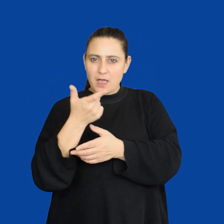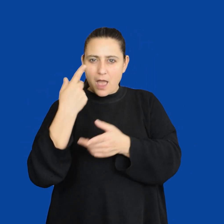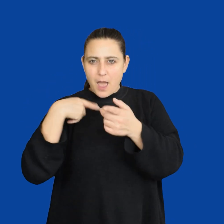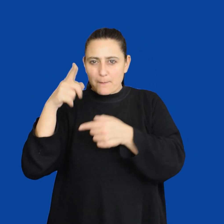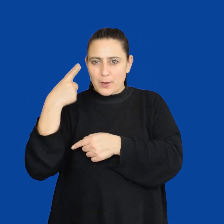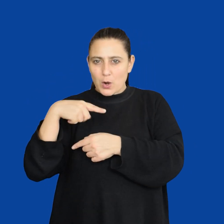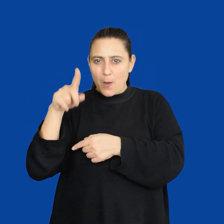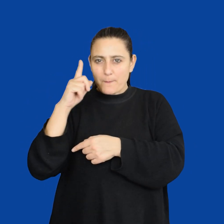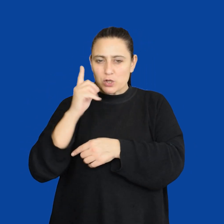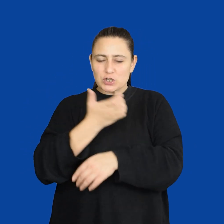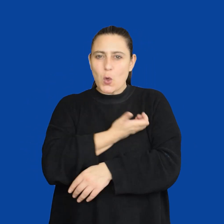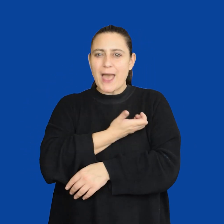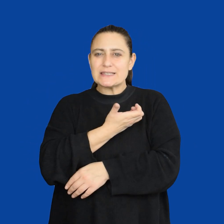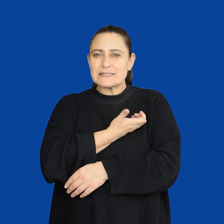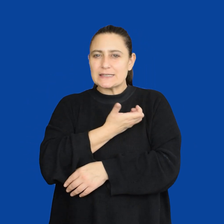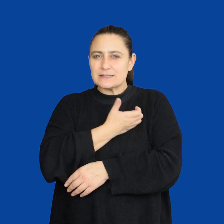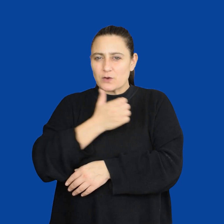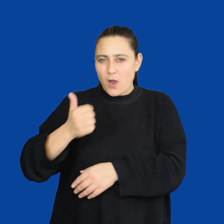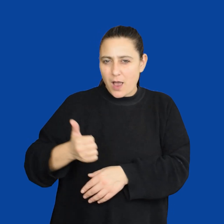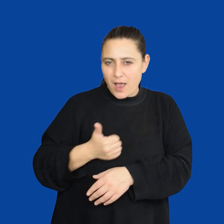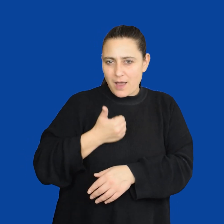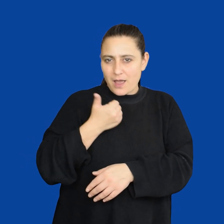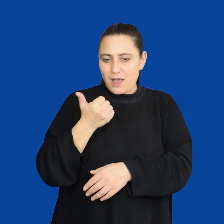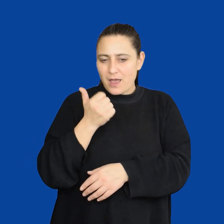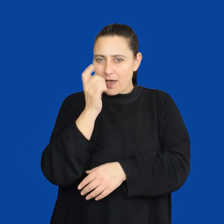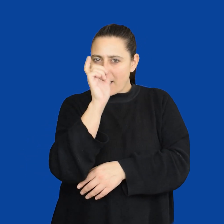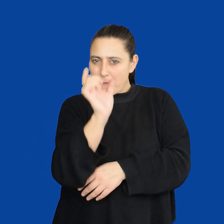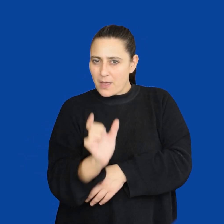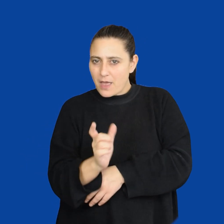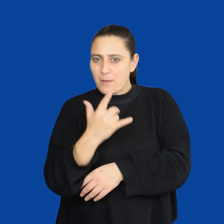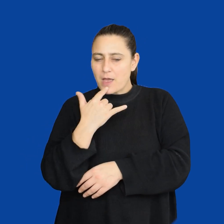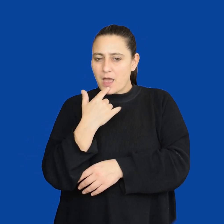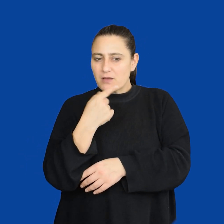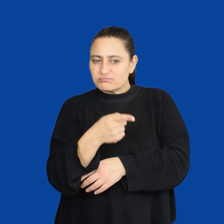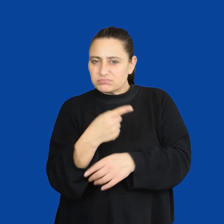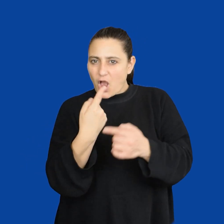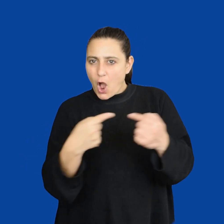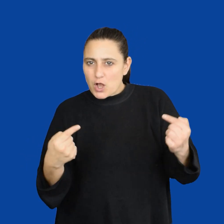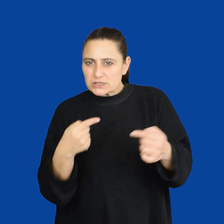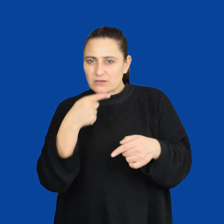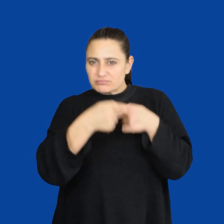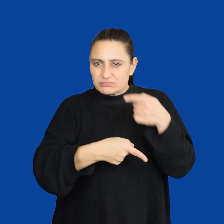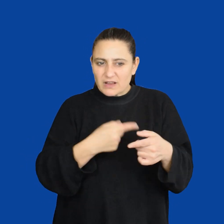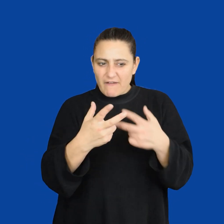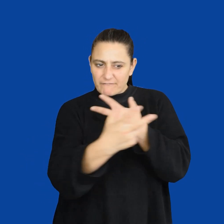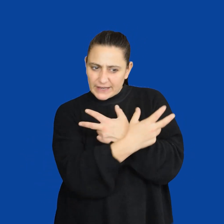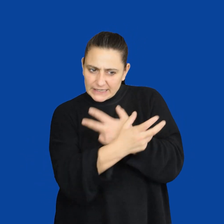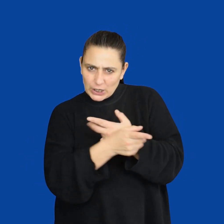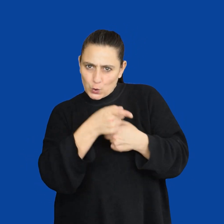muy usada por los genocidas, quienes emplean términos que van desde objetos inanimados, veneno,